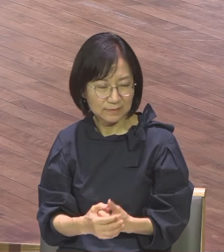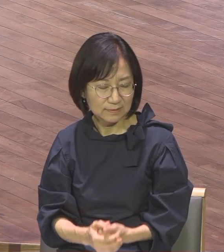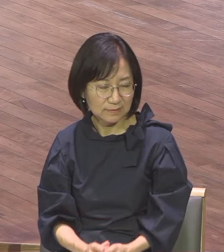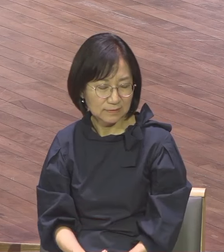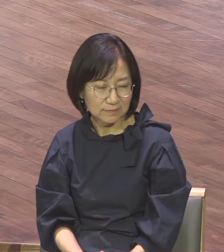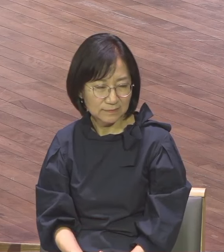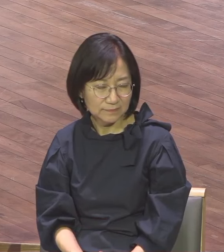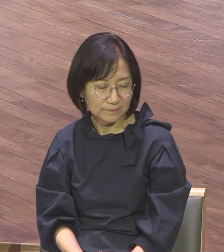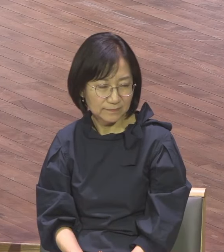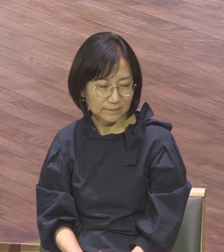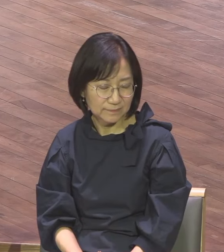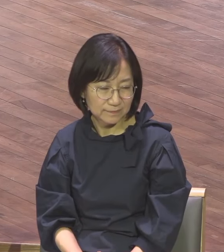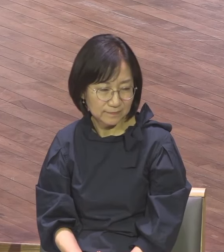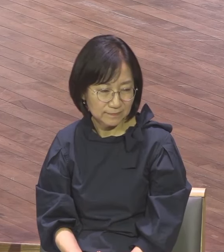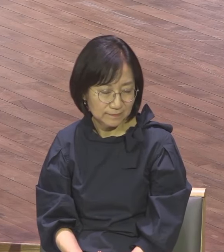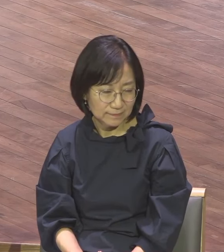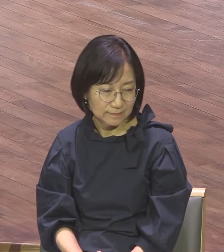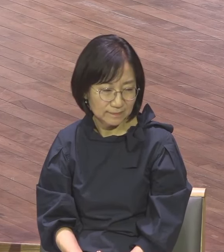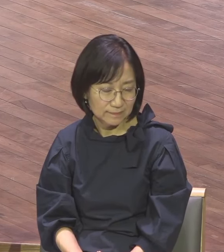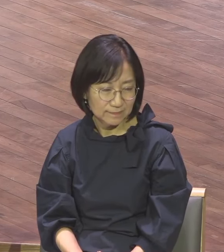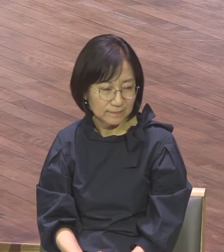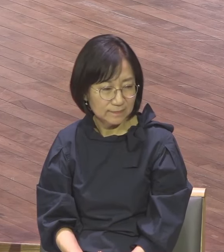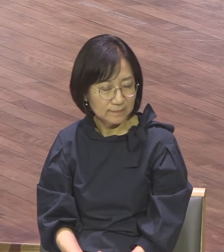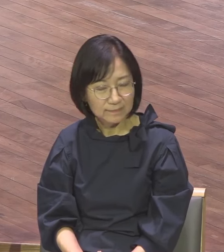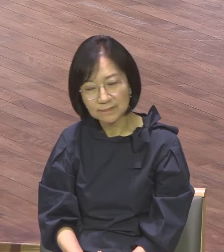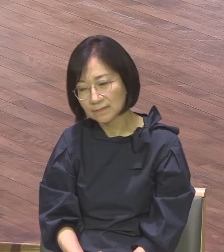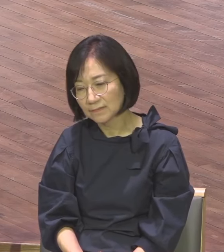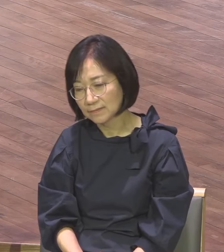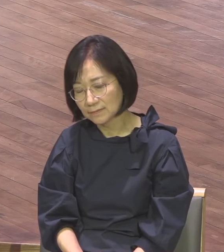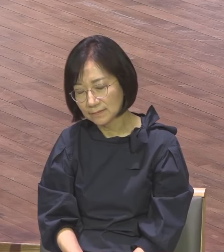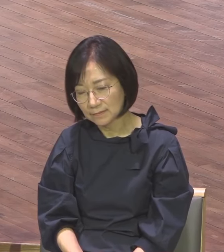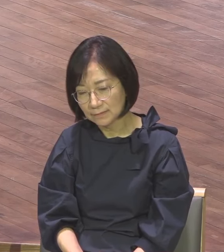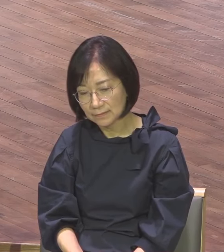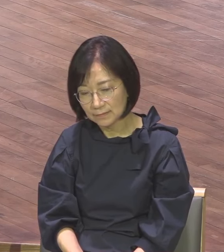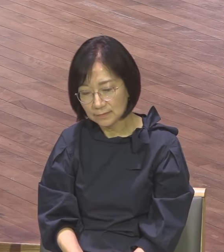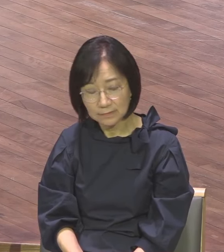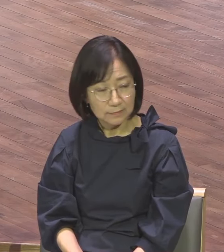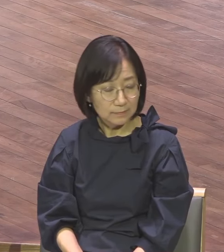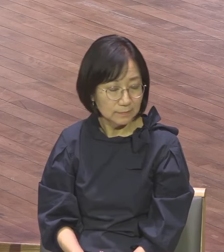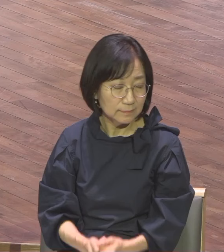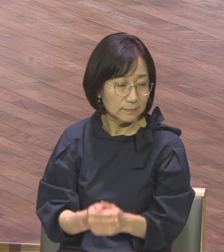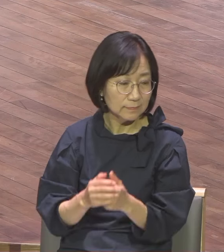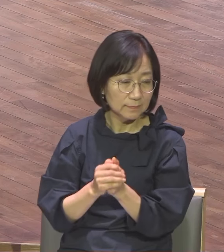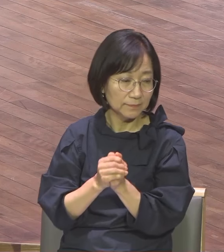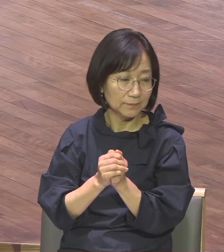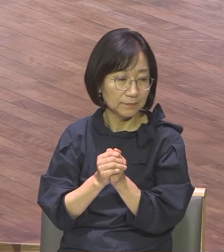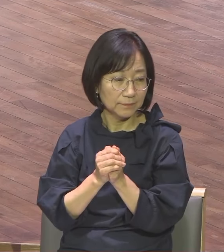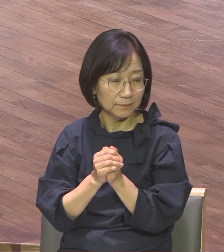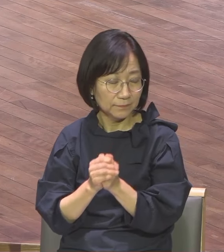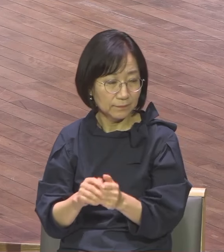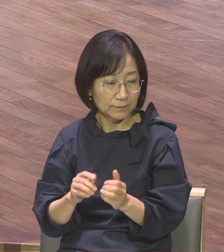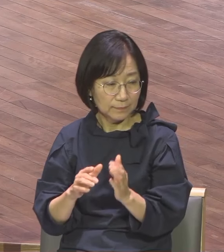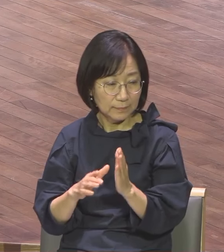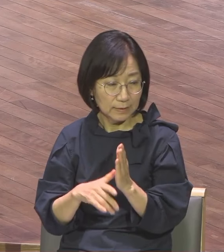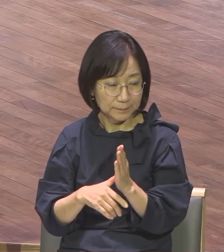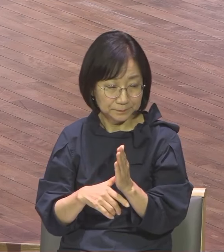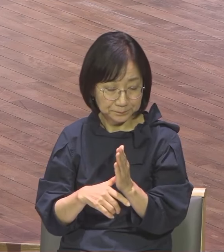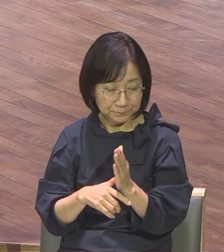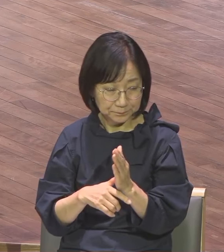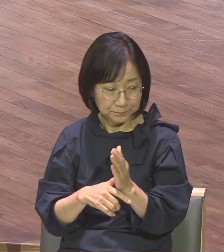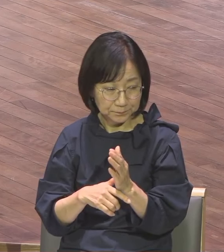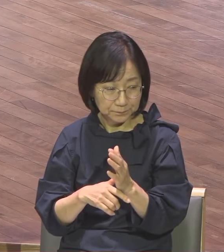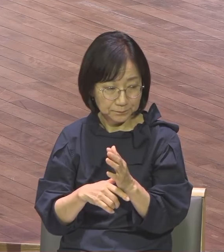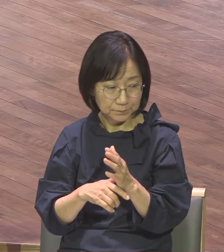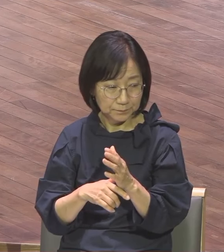세상 사람들이라고 말하고 있어요. 그런데 이런 현실 속에서 사람들을 더욱더 절망 속으로 빠뜨린 것은요, 1절에 솔로몬이 밝힌